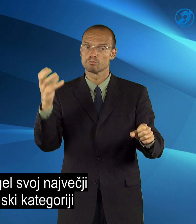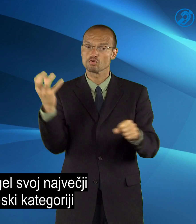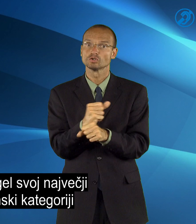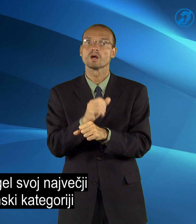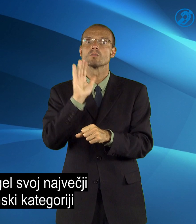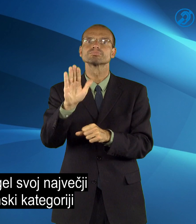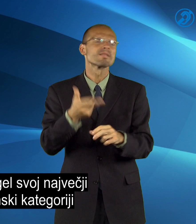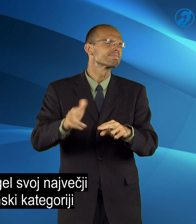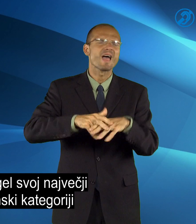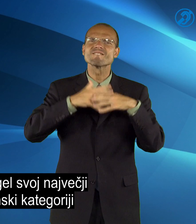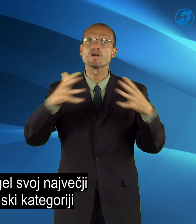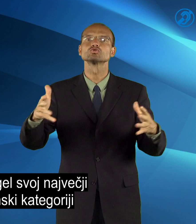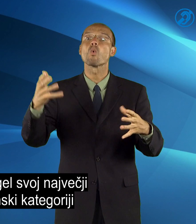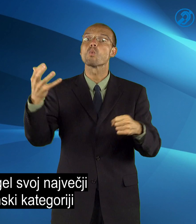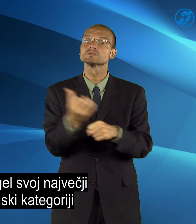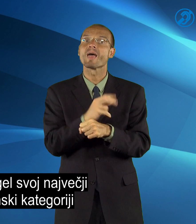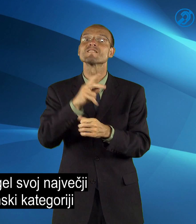članski kategoriji slišečih teniških igralcev.